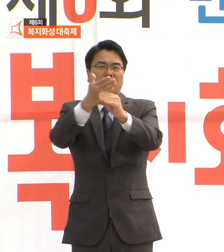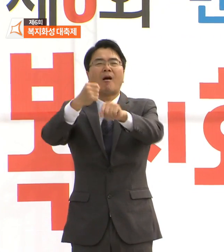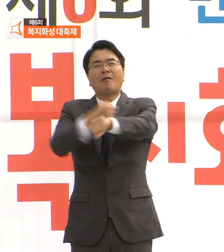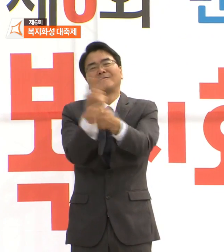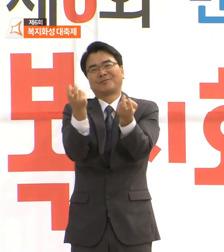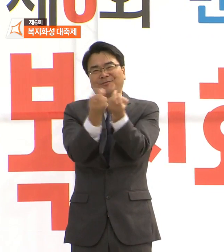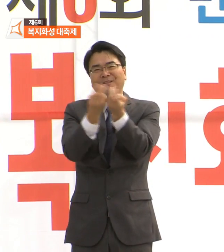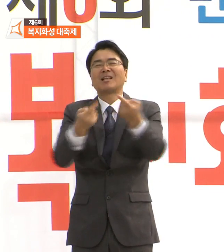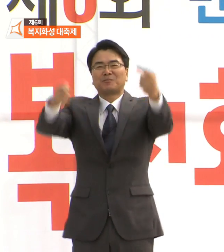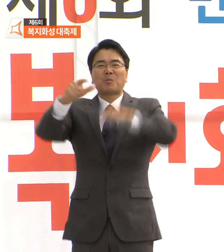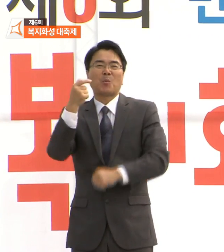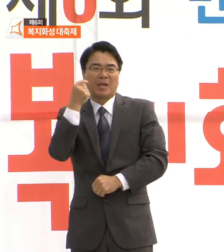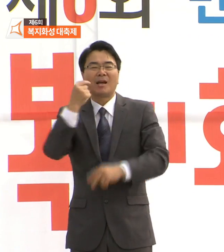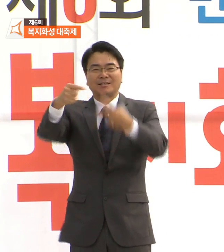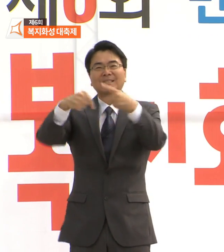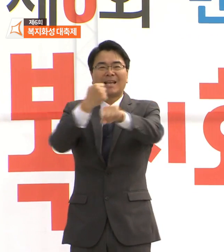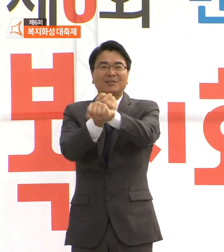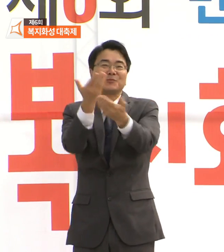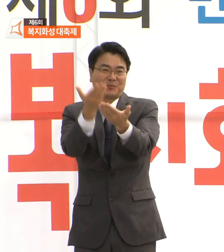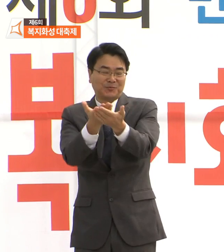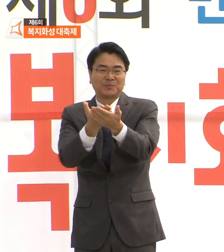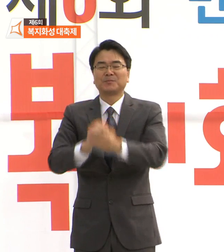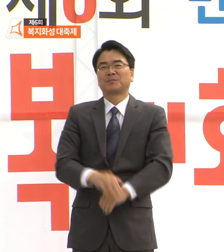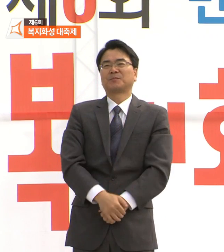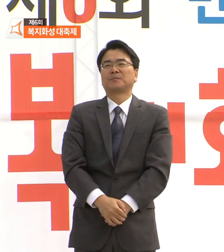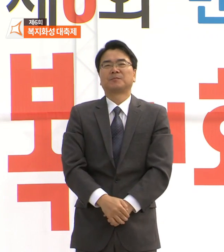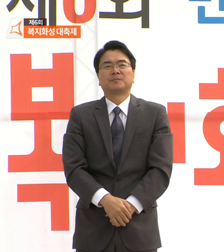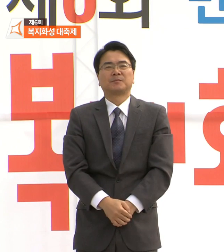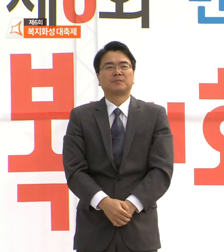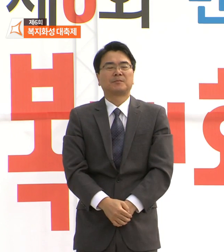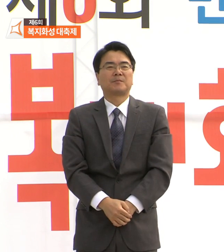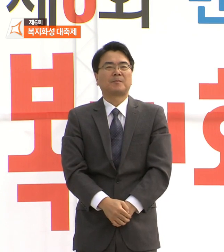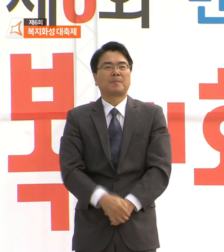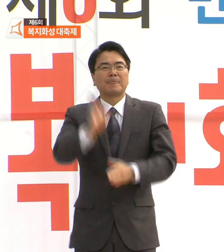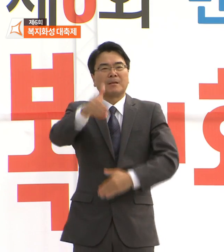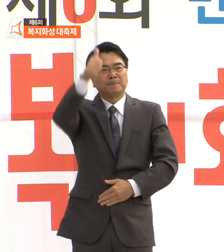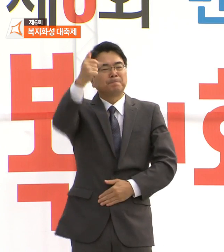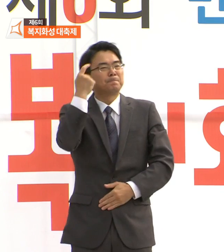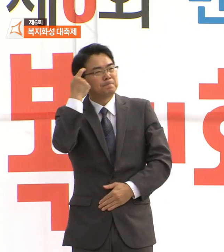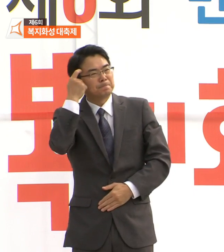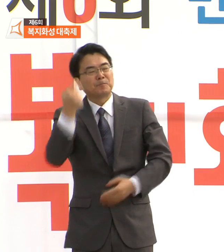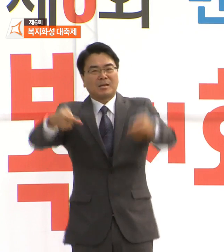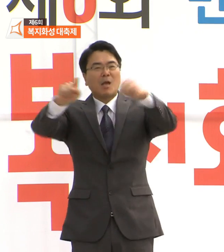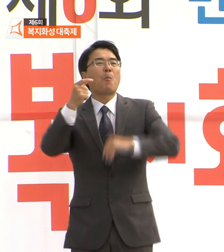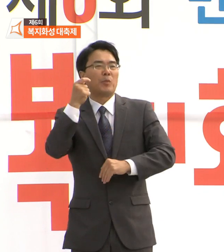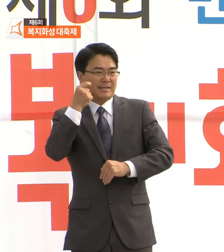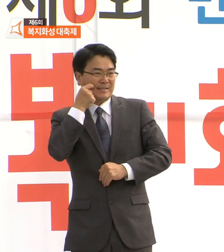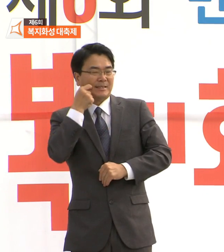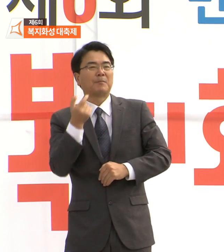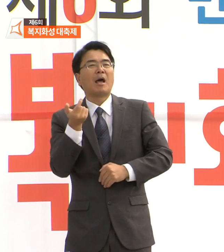지금 참석을 못하셨는데요. 좀 널리 양해해 주시기 바랍니다. 시장님께서는 참석을 못하셨지만